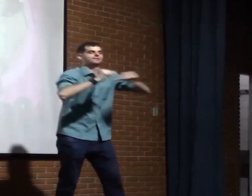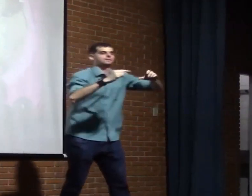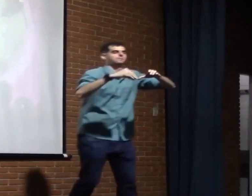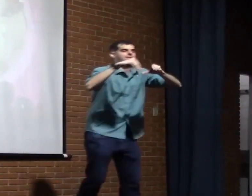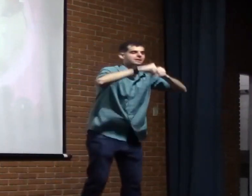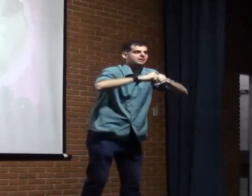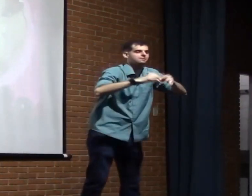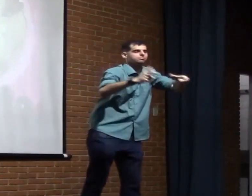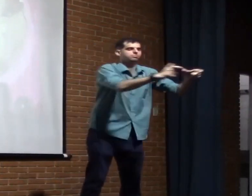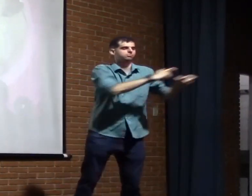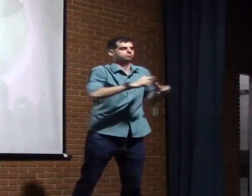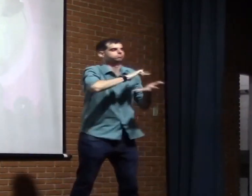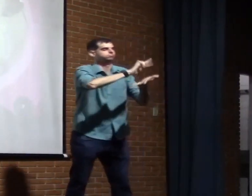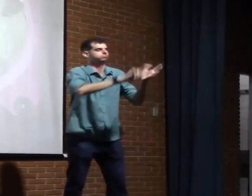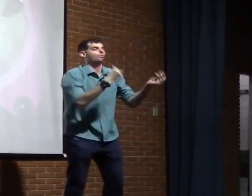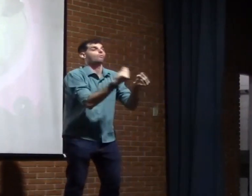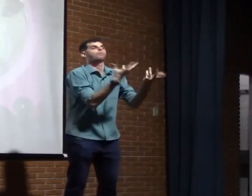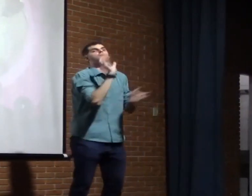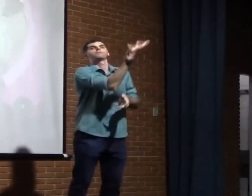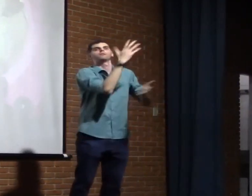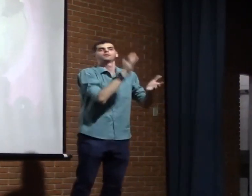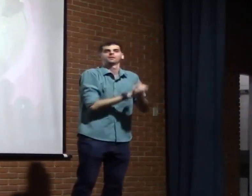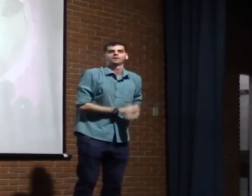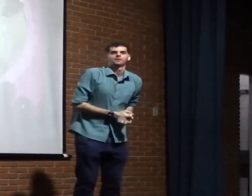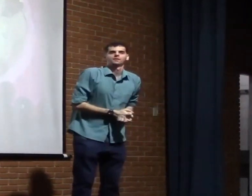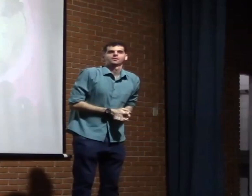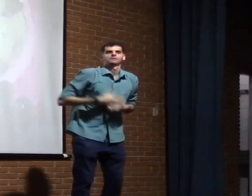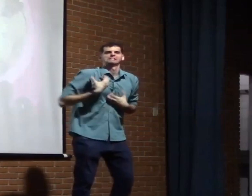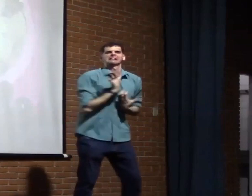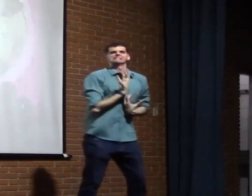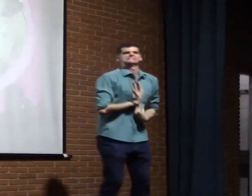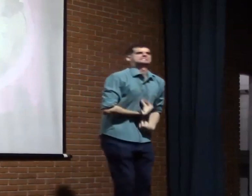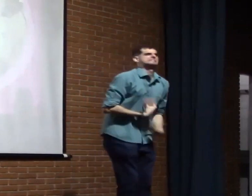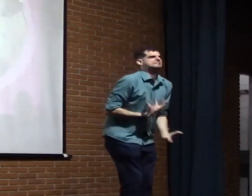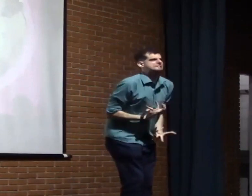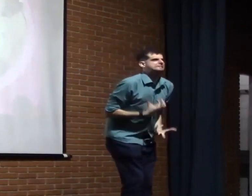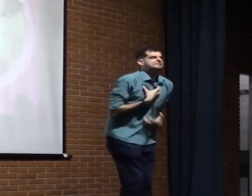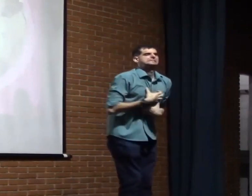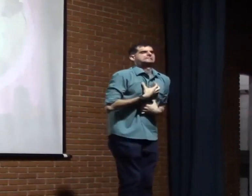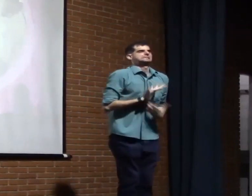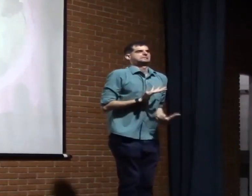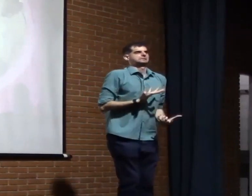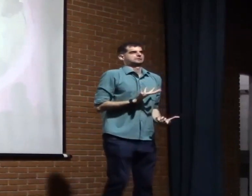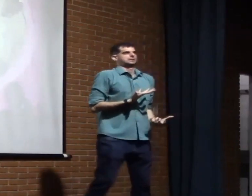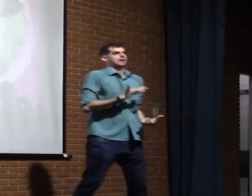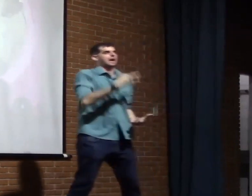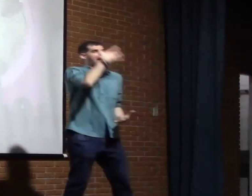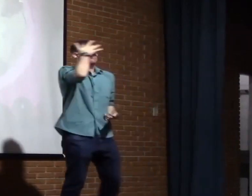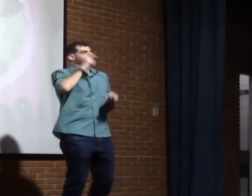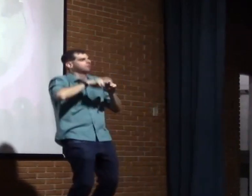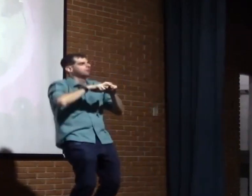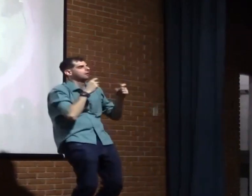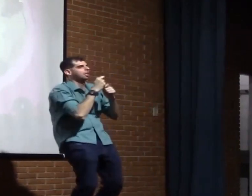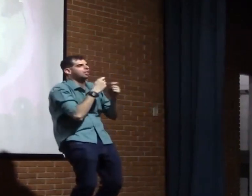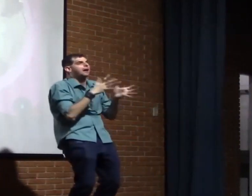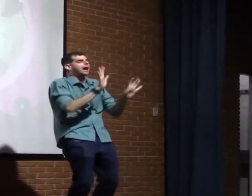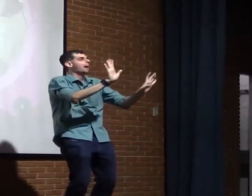dentro de uma empresa, dentro de uma indústria, dentro desses locais, sem que o próprio entrevistador ele saiba a língua de sinais, sem que a empresa